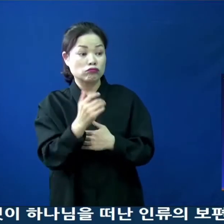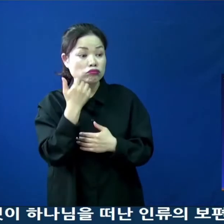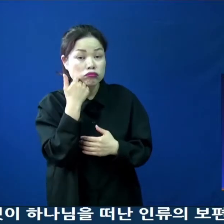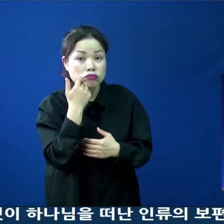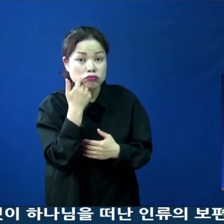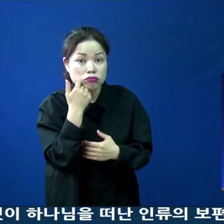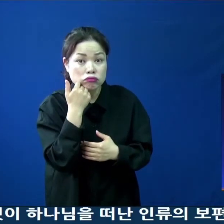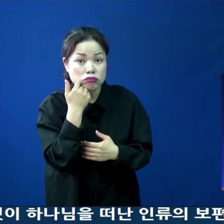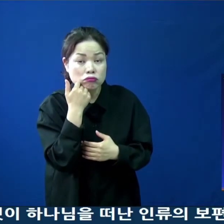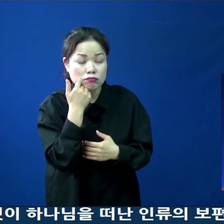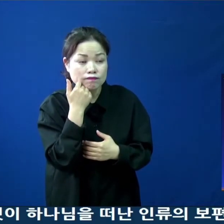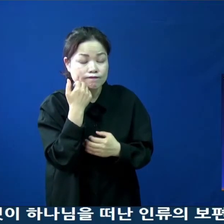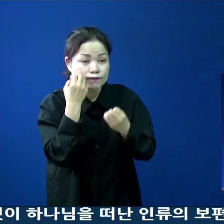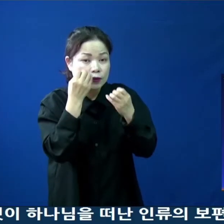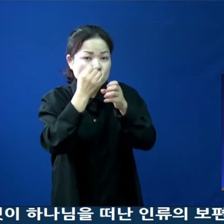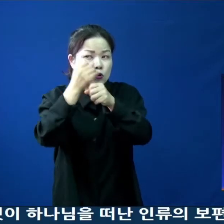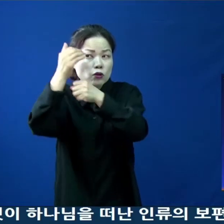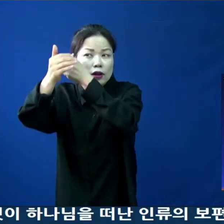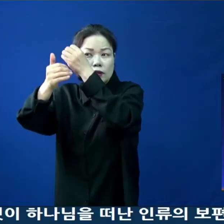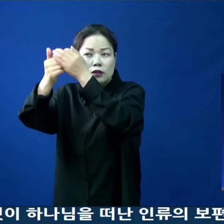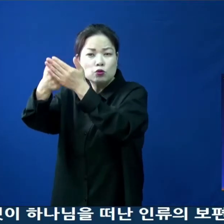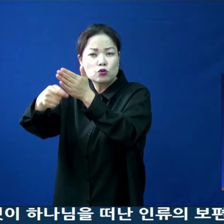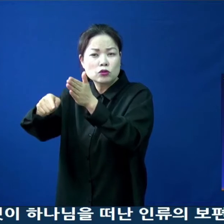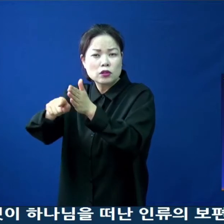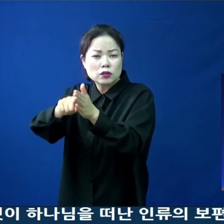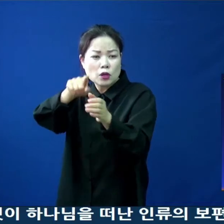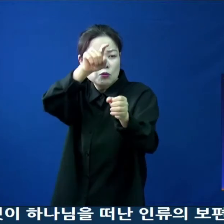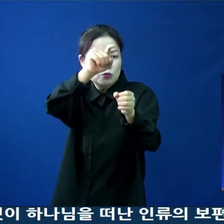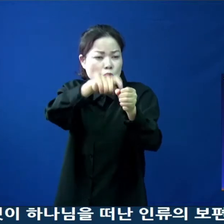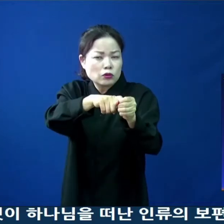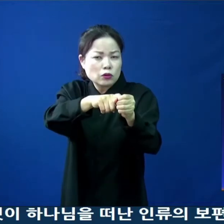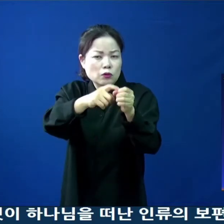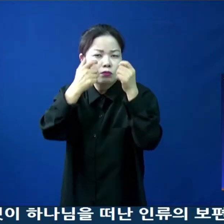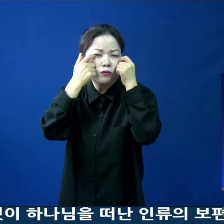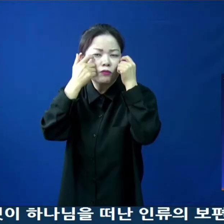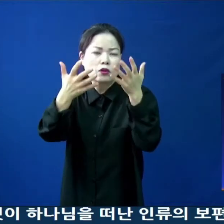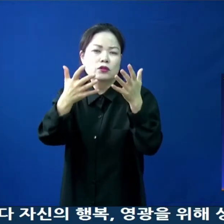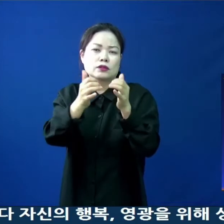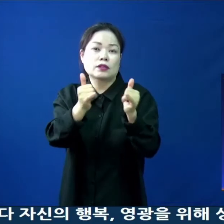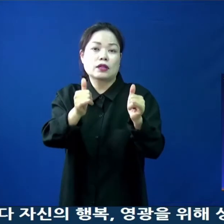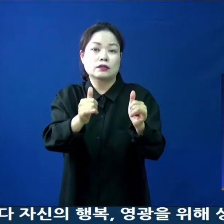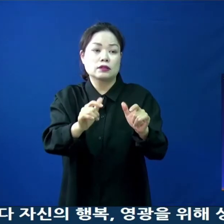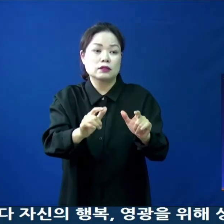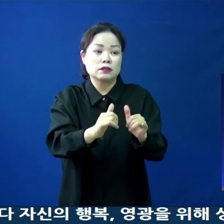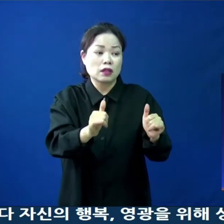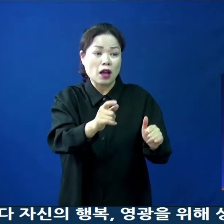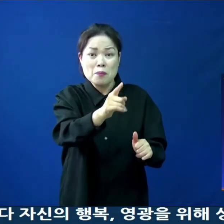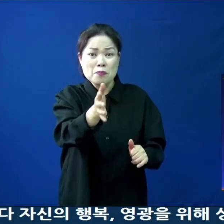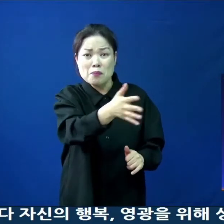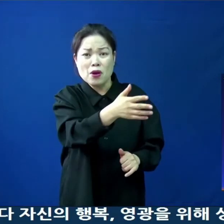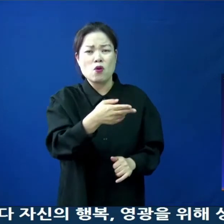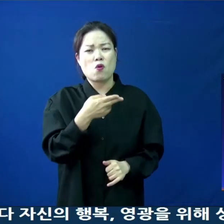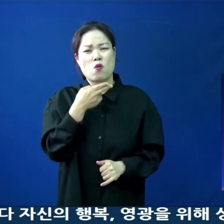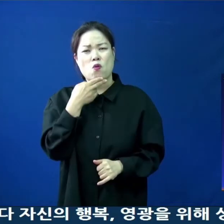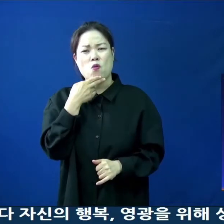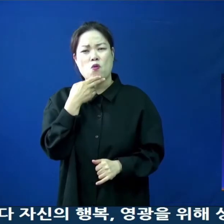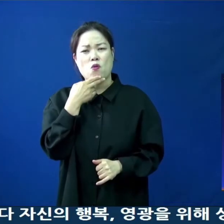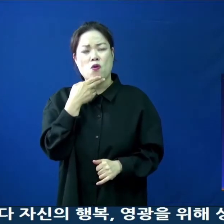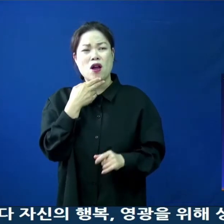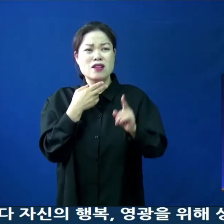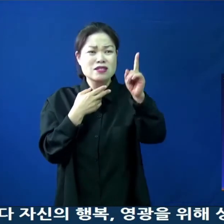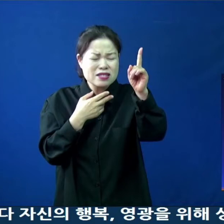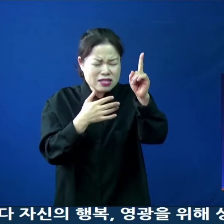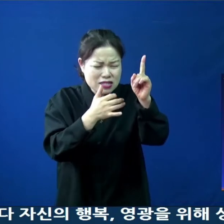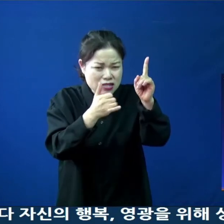누구도 창조주 하나님을 위해서 목적을 분명히 설정하고 사는 인간이 단 한 놈도 없다는 거예요. 단